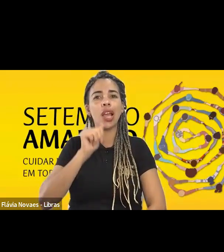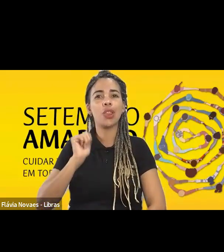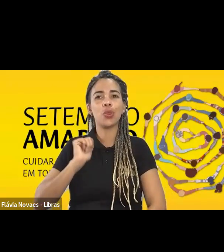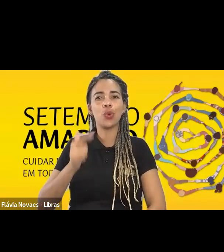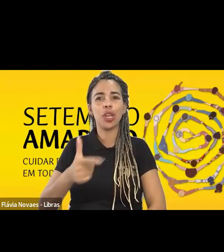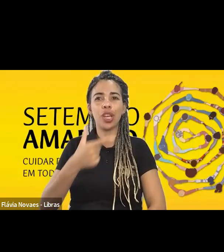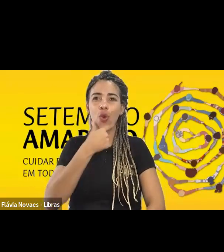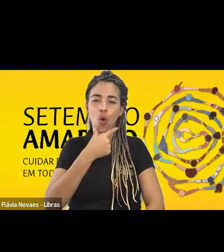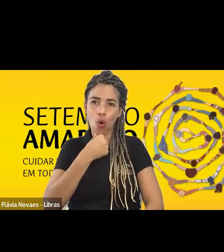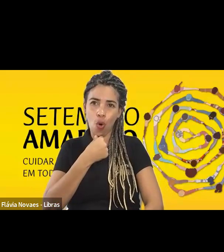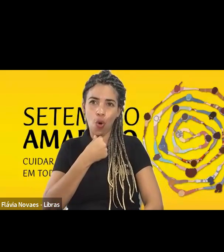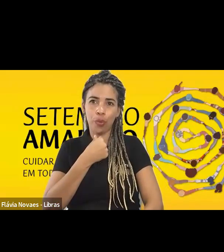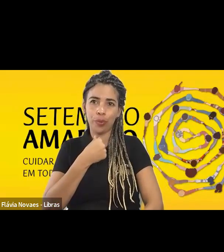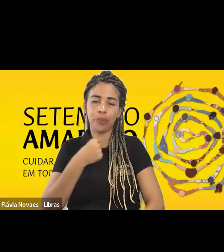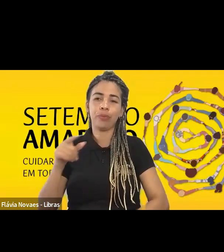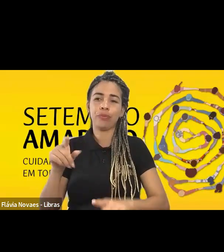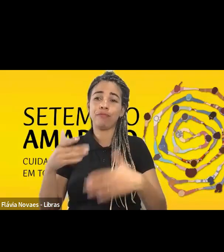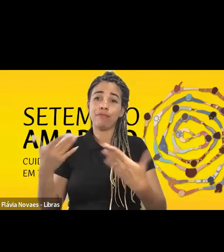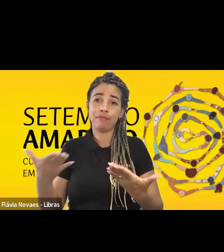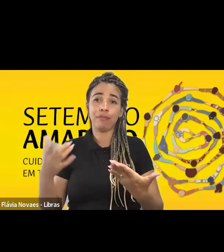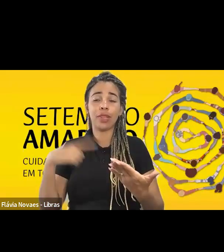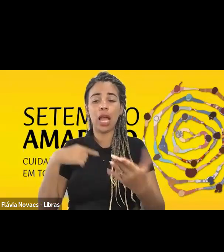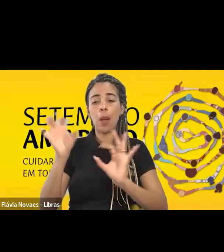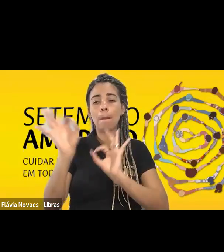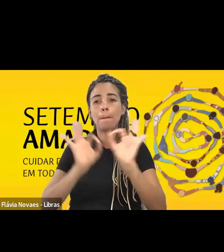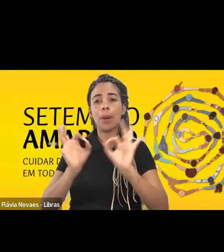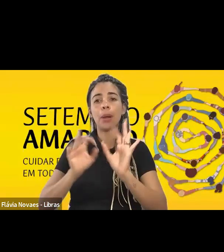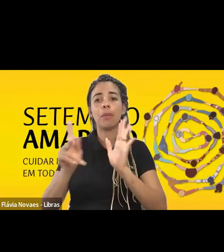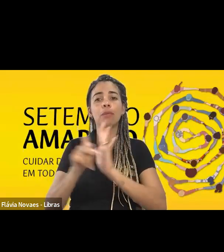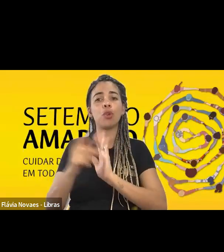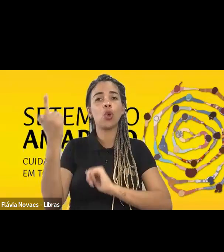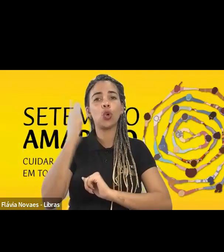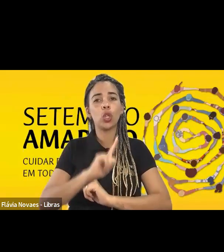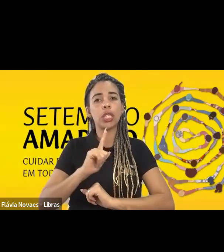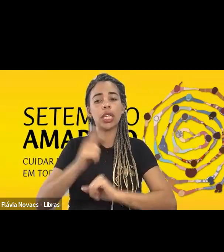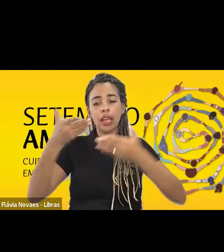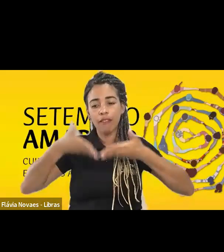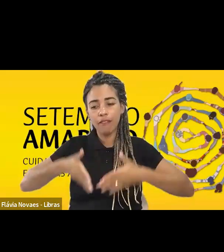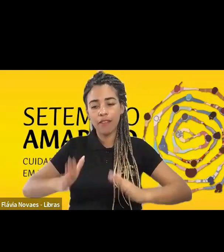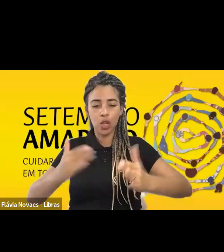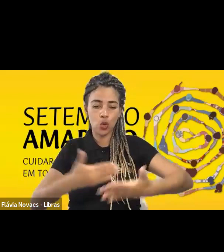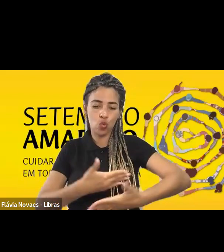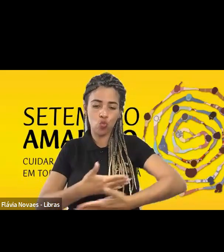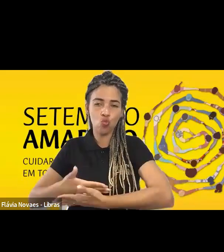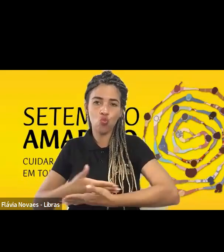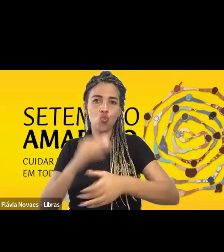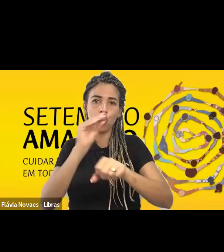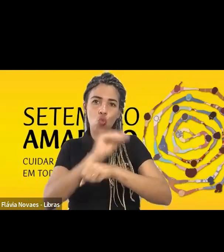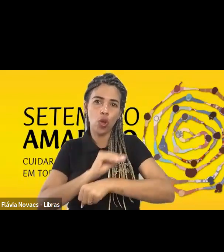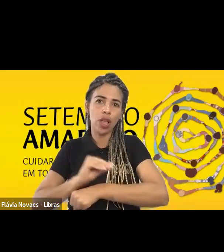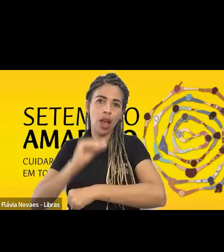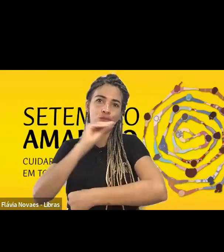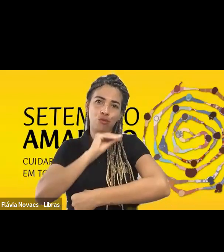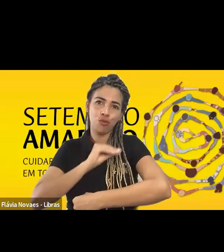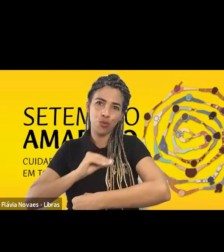Dos pais ou de outros cuidadores, né, de se preparar para receber um filho ou se preparar para a infância da criança, né,